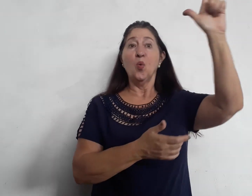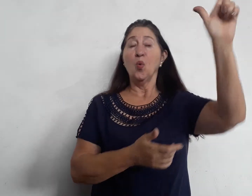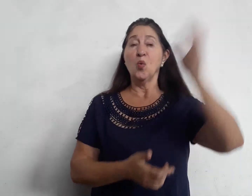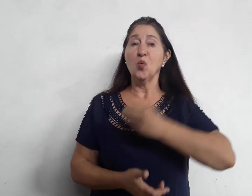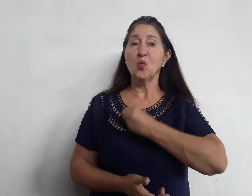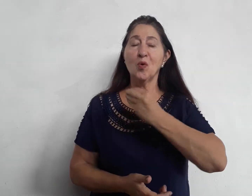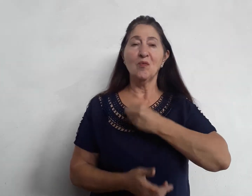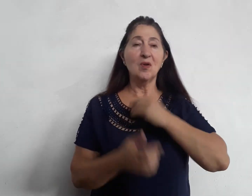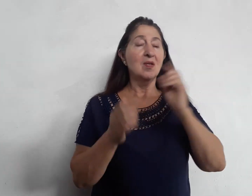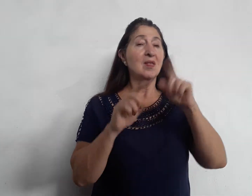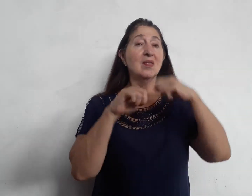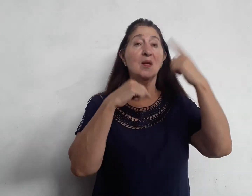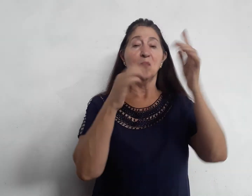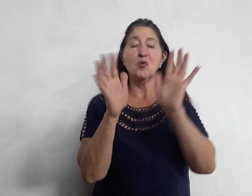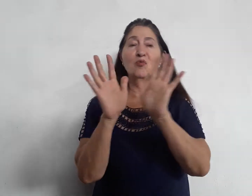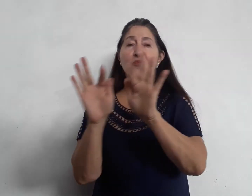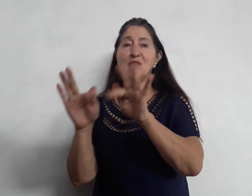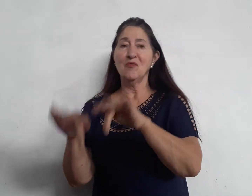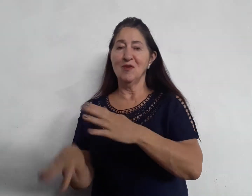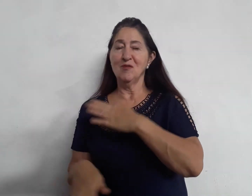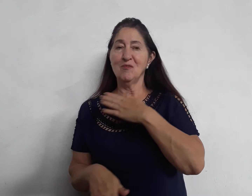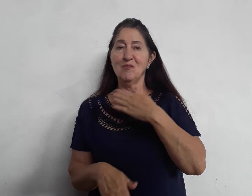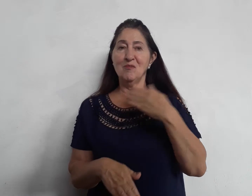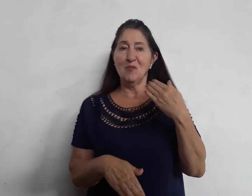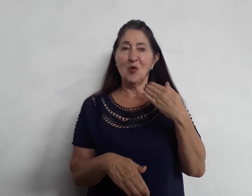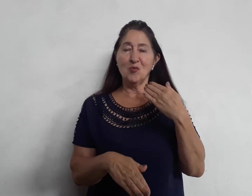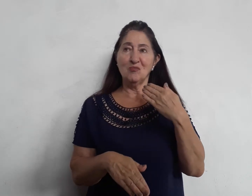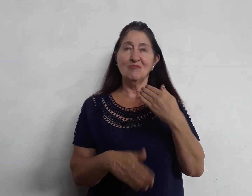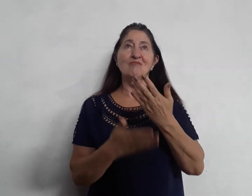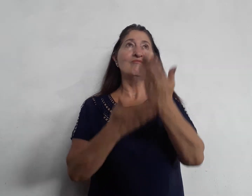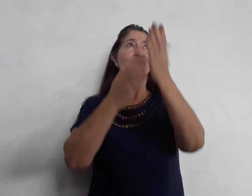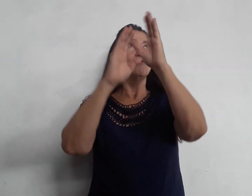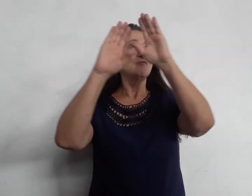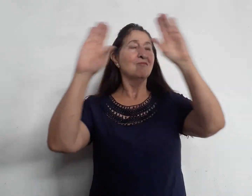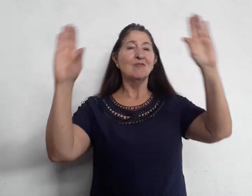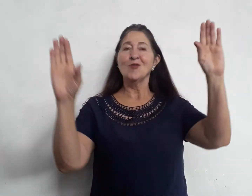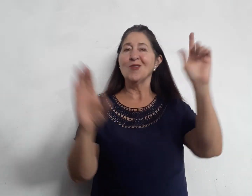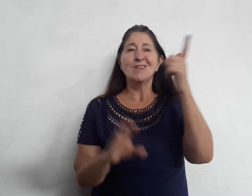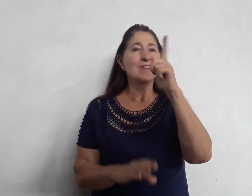que terminar esse mundo, aqueles que não foram capazes de vê-lo aqui.